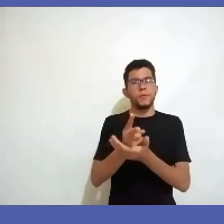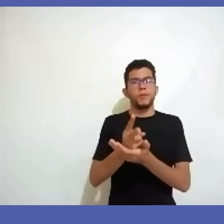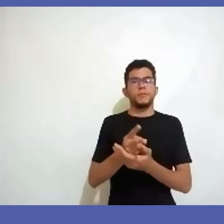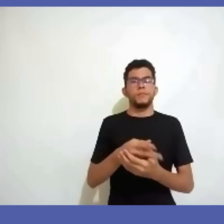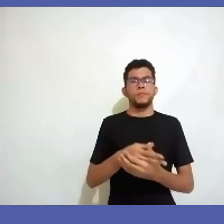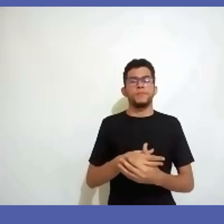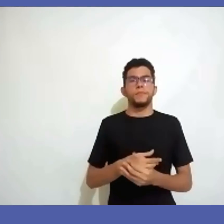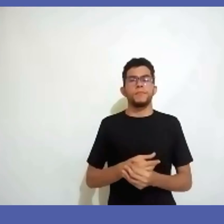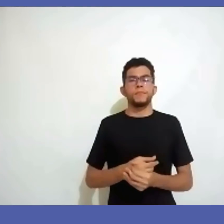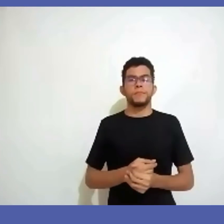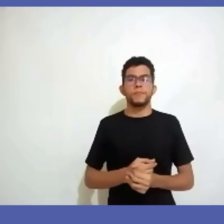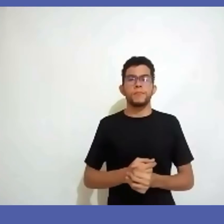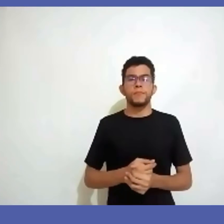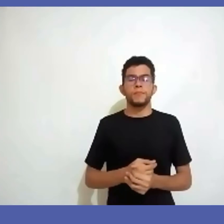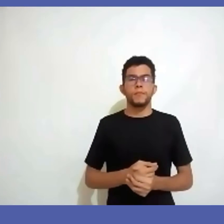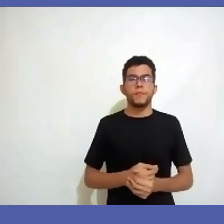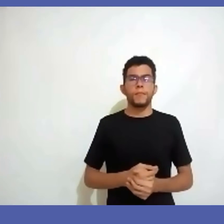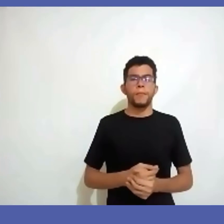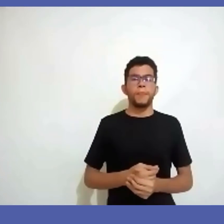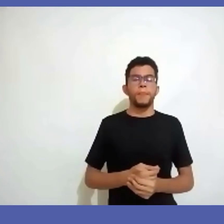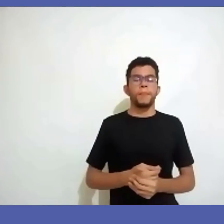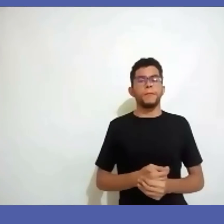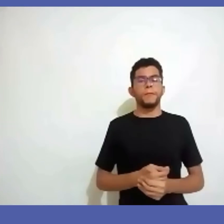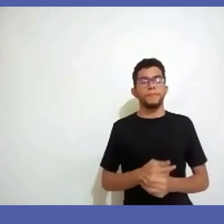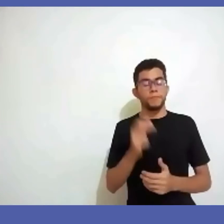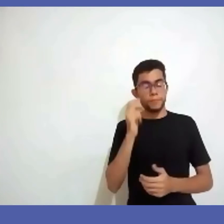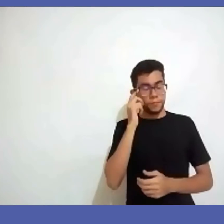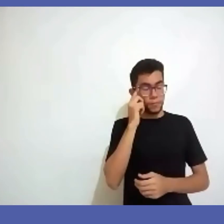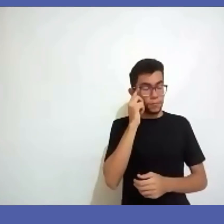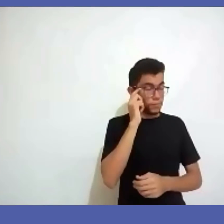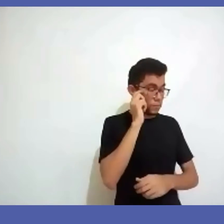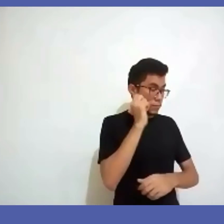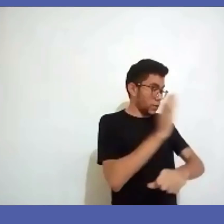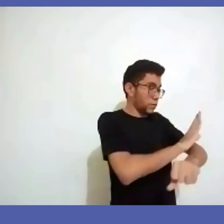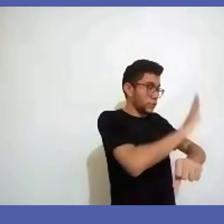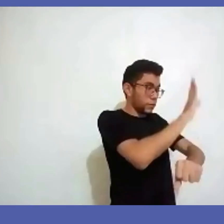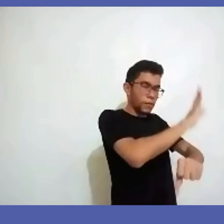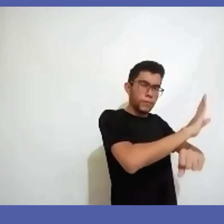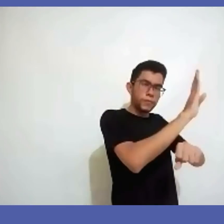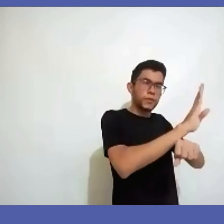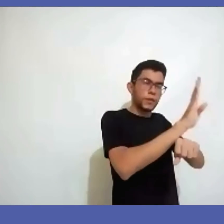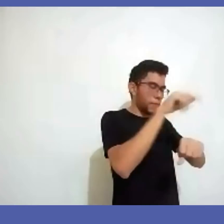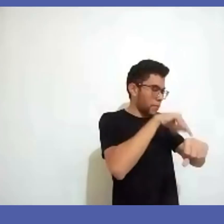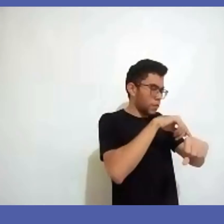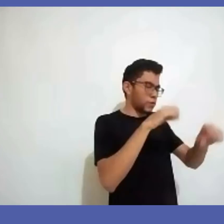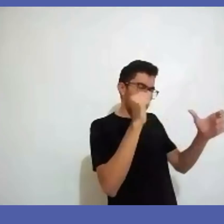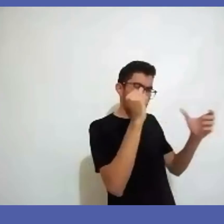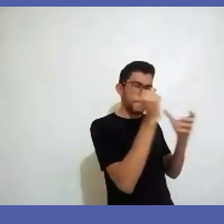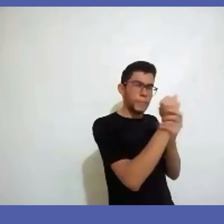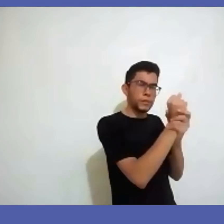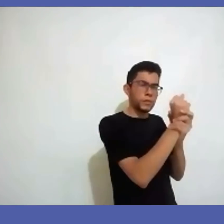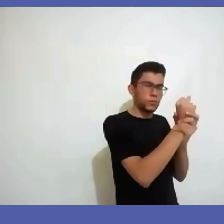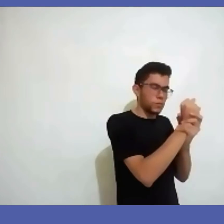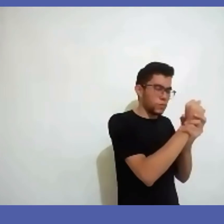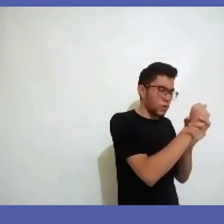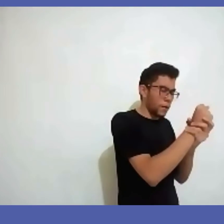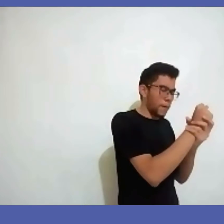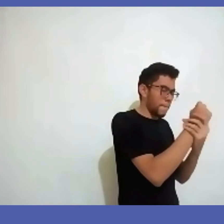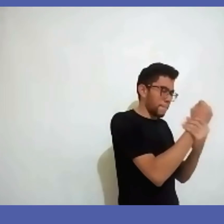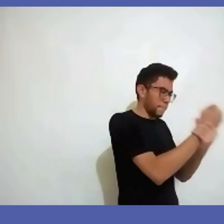Então o cativeiro babilônico aconteceu ali, né, no tempo do